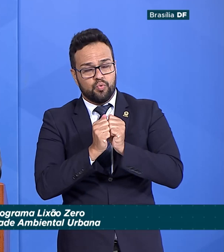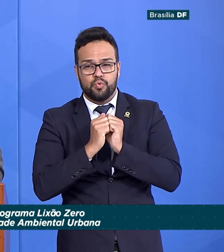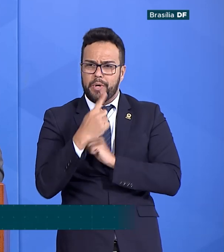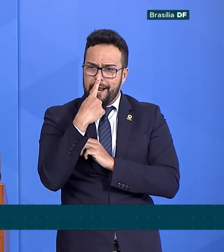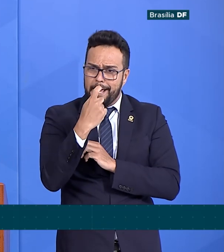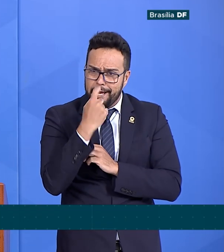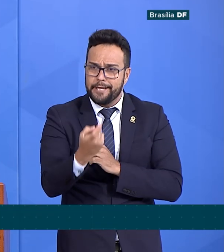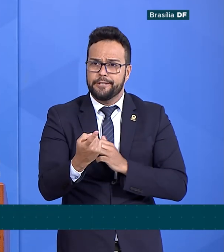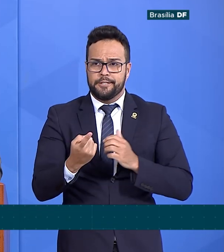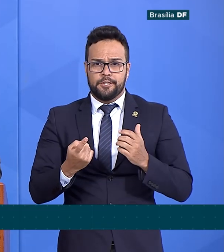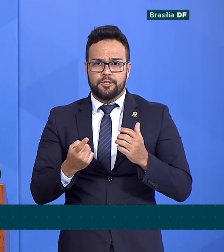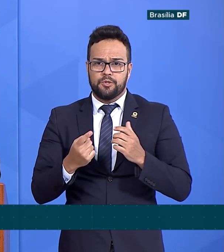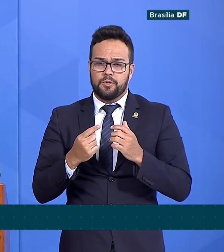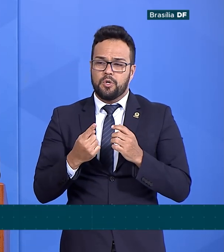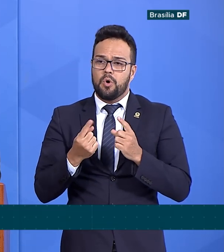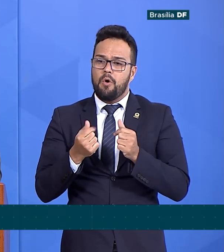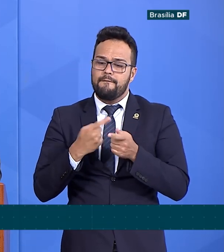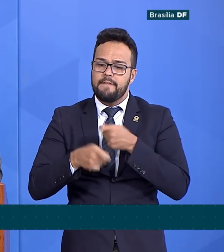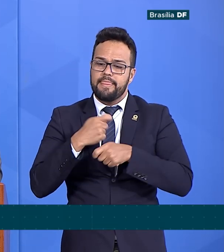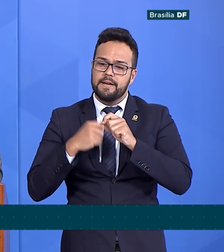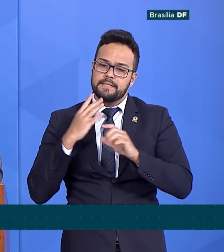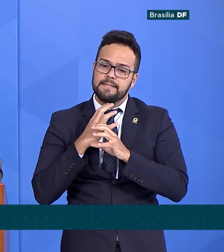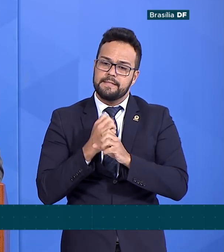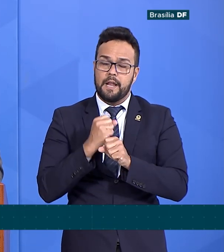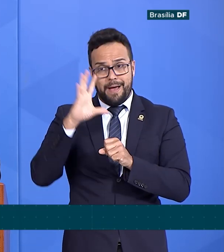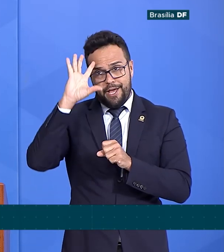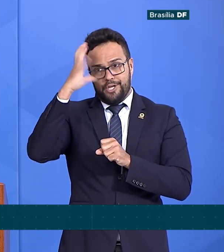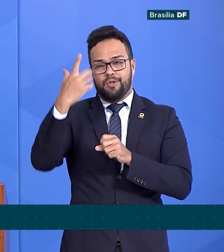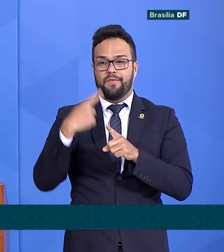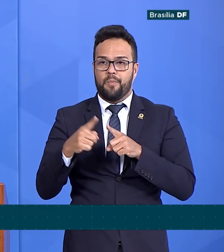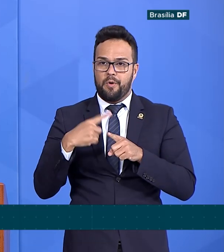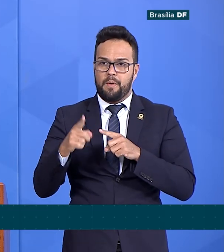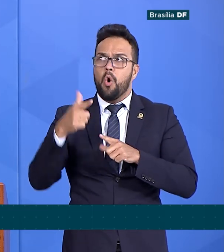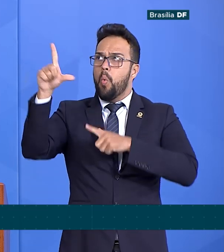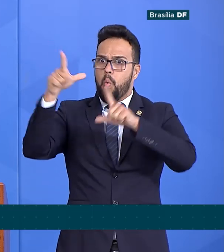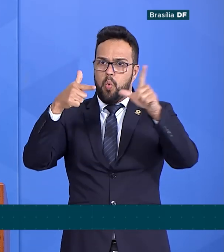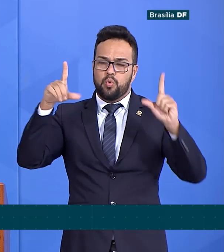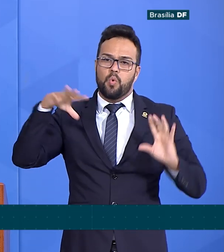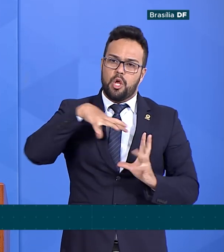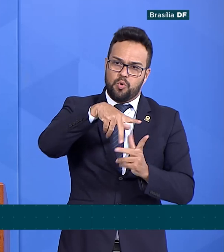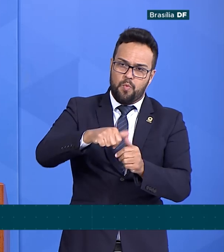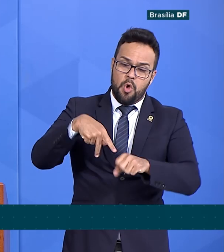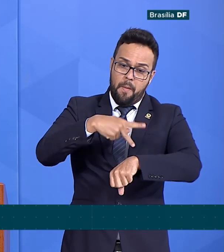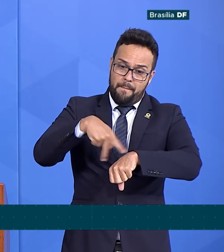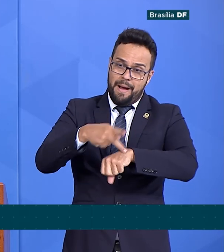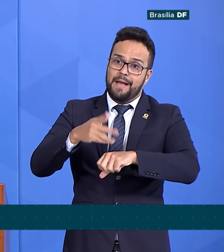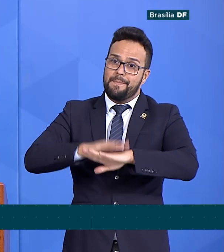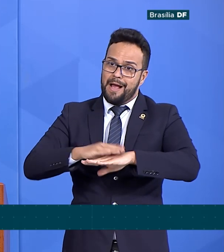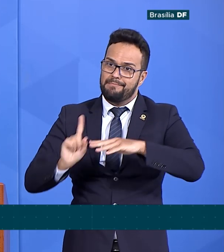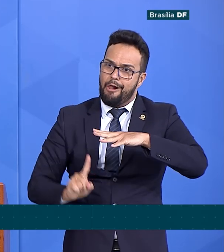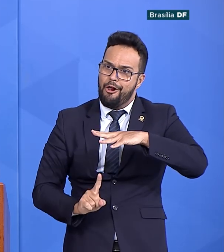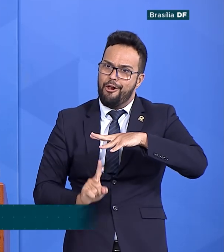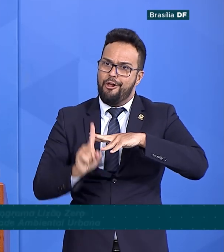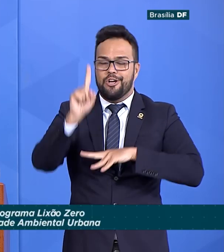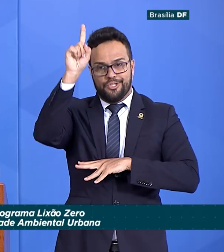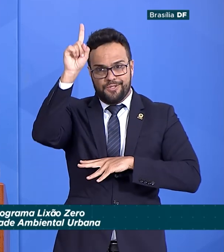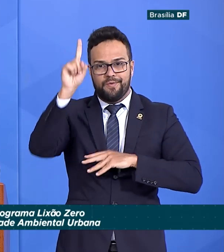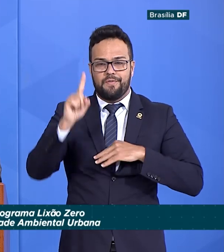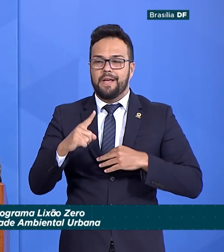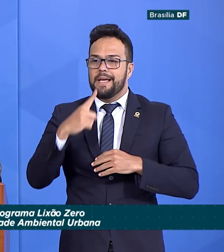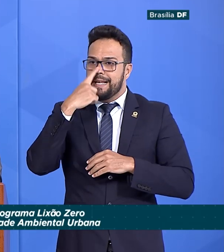a gestão financeira, para resolver esse problema. No resto do mundo, no setor, nos países desenvolvidos, o lixo tem deixado de